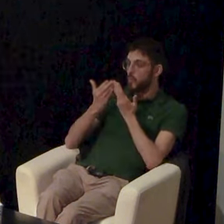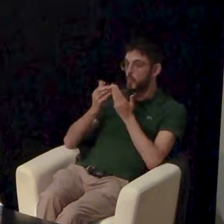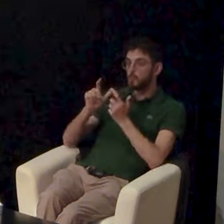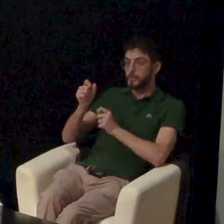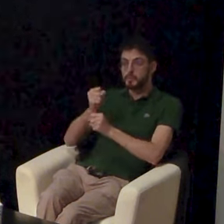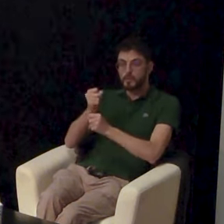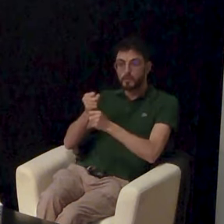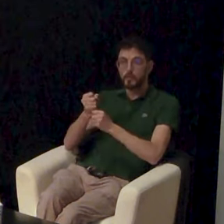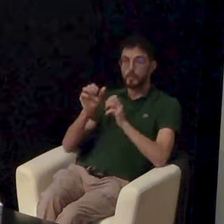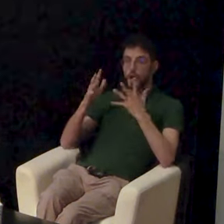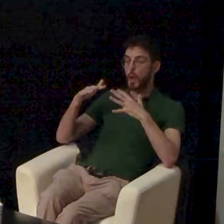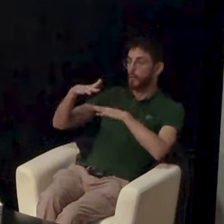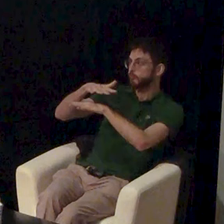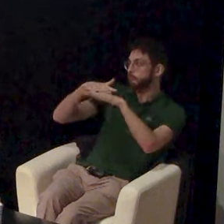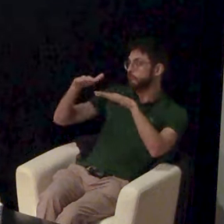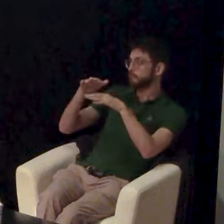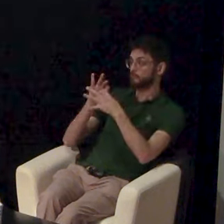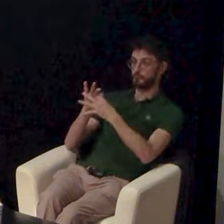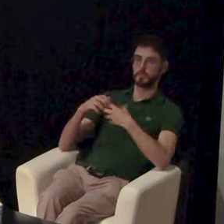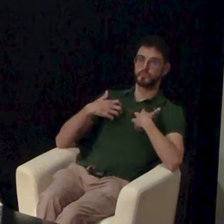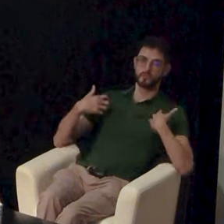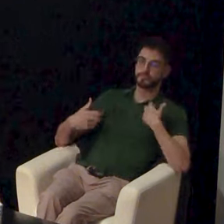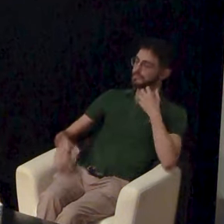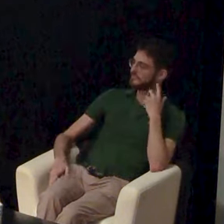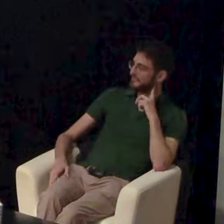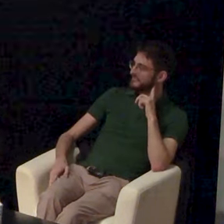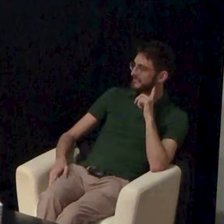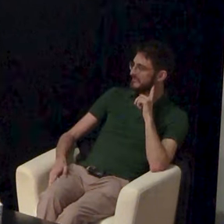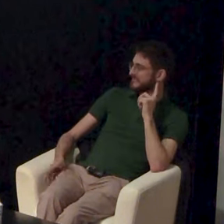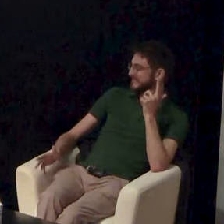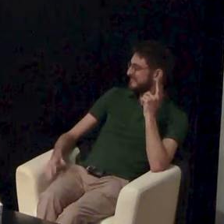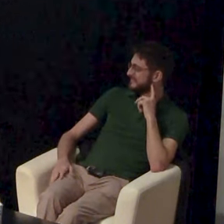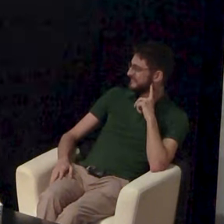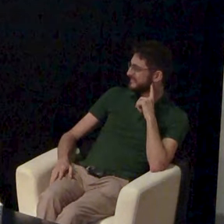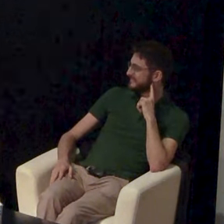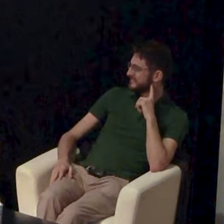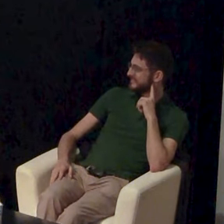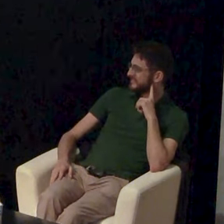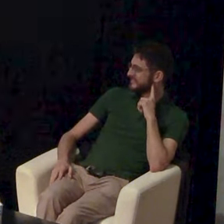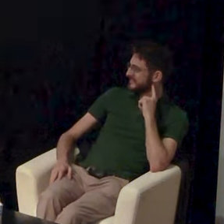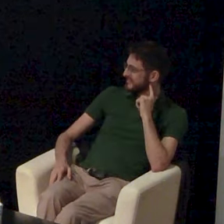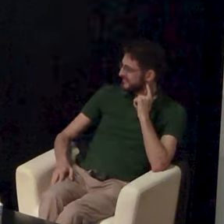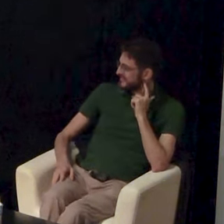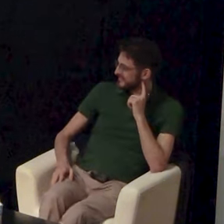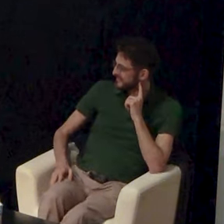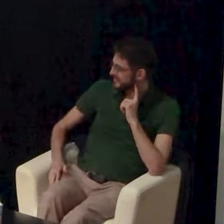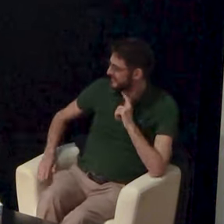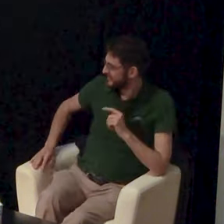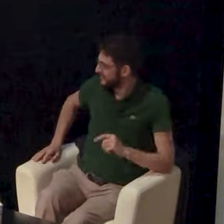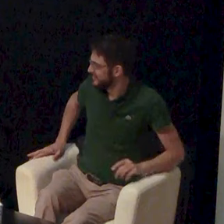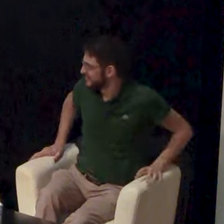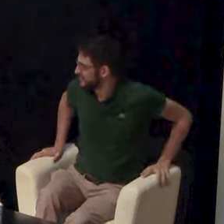mais plus la vie d'étudiant, rentrer dans le monde du travail, la science, etc.